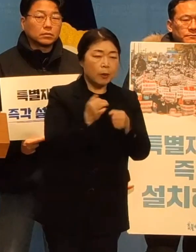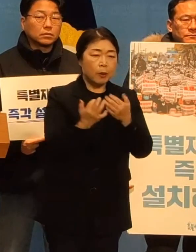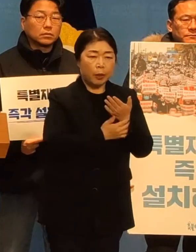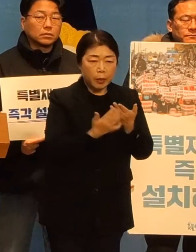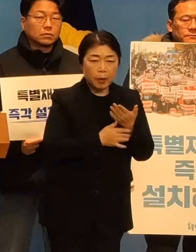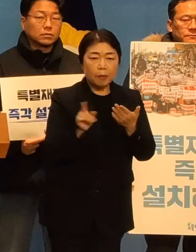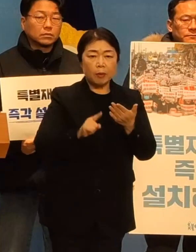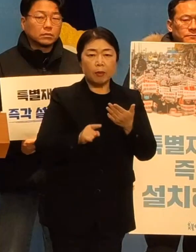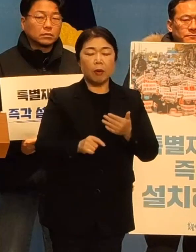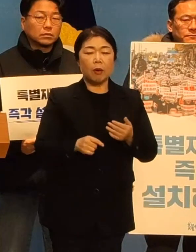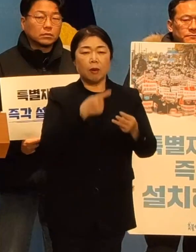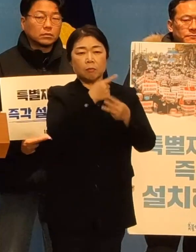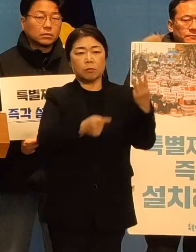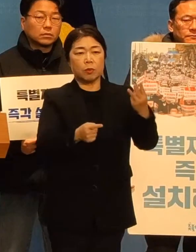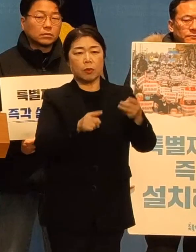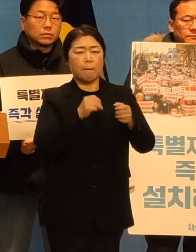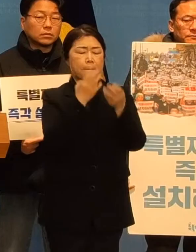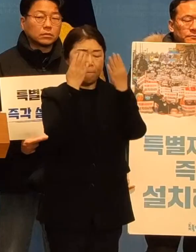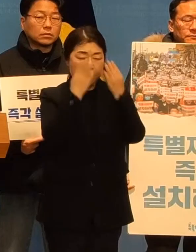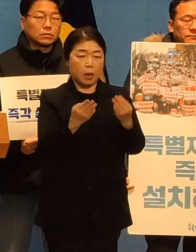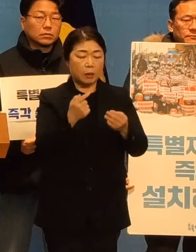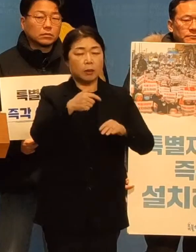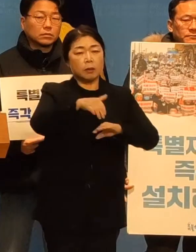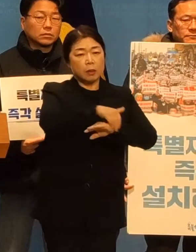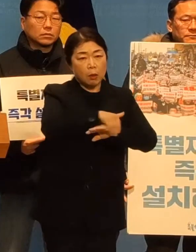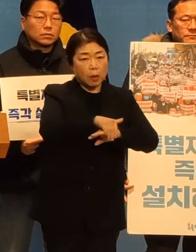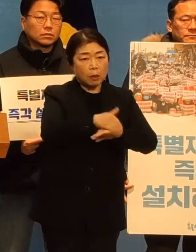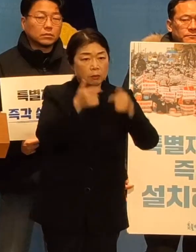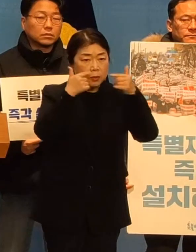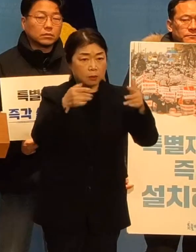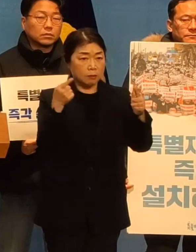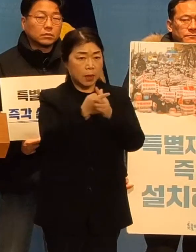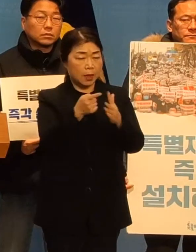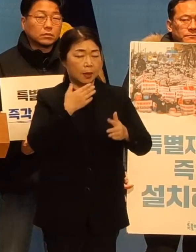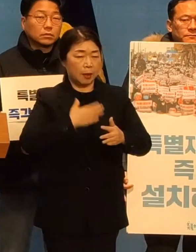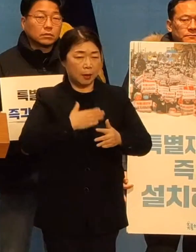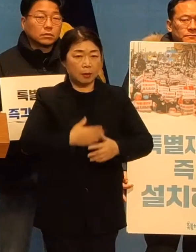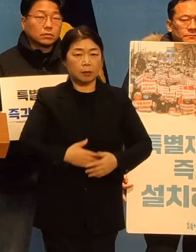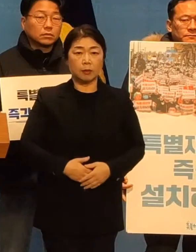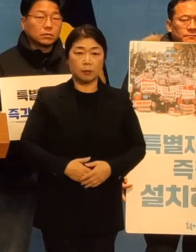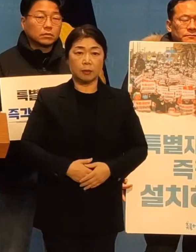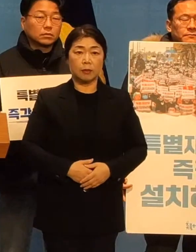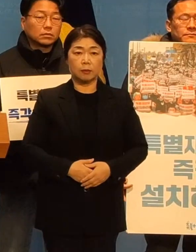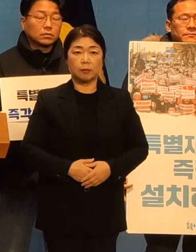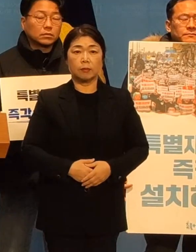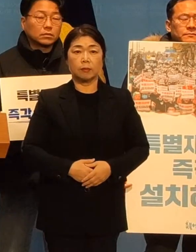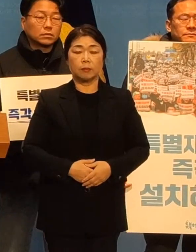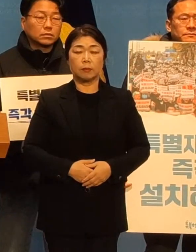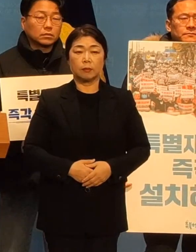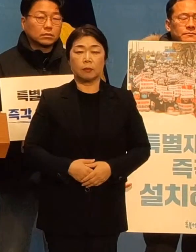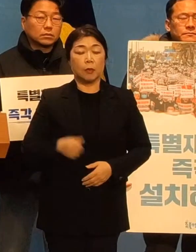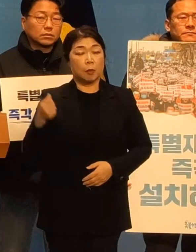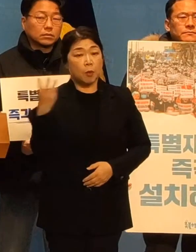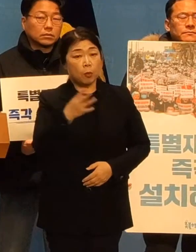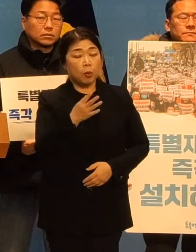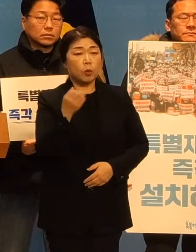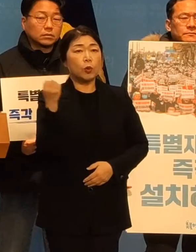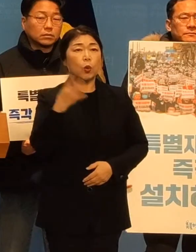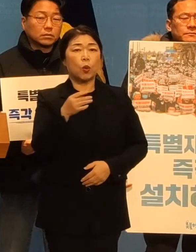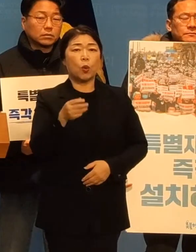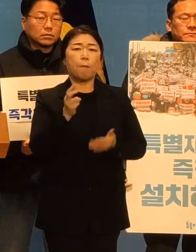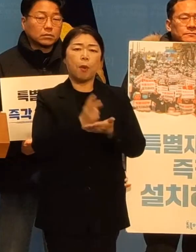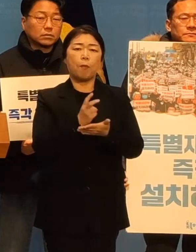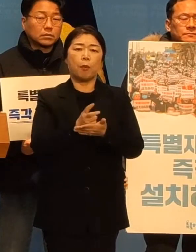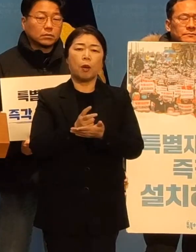하는, 내란범을 풀어주려고 하는 꼼수에 지나지 않는다라고 국민들은 생각하고 있습니다. 많은 또